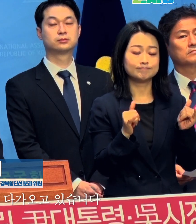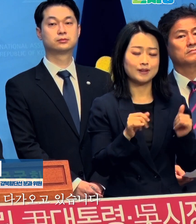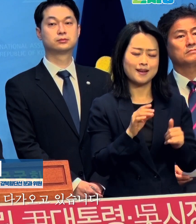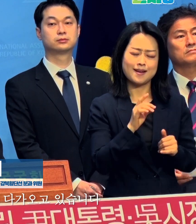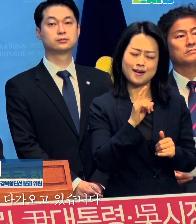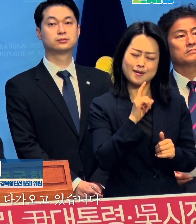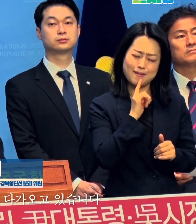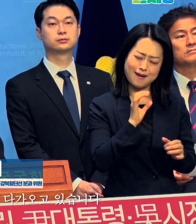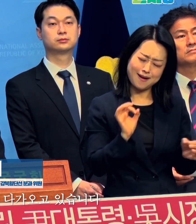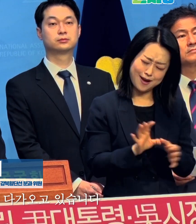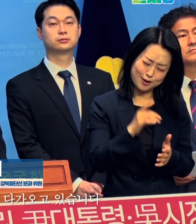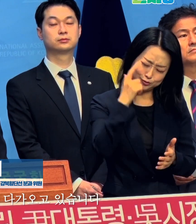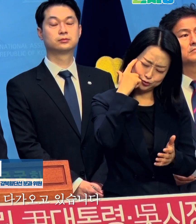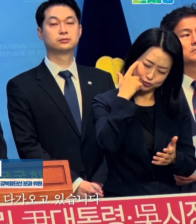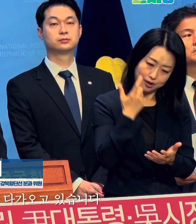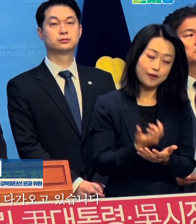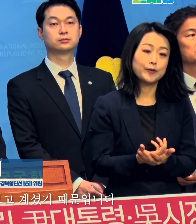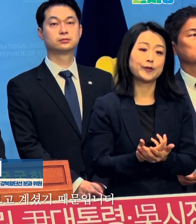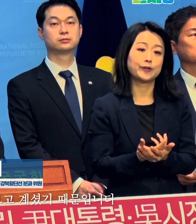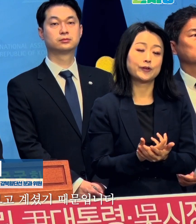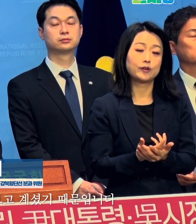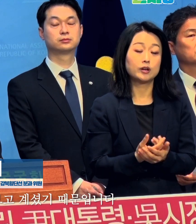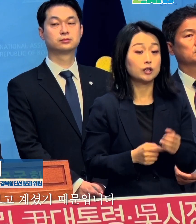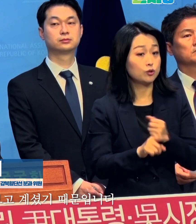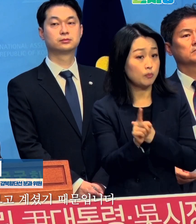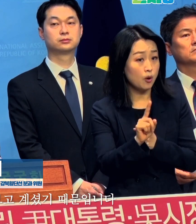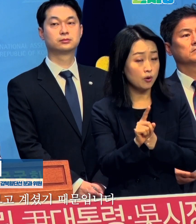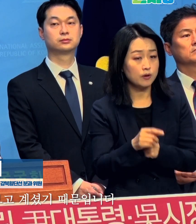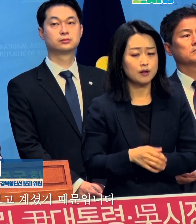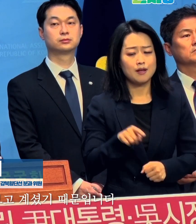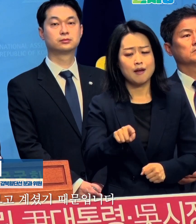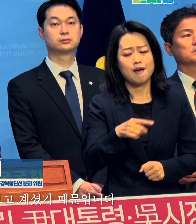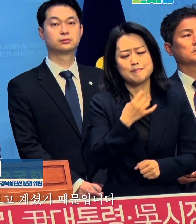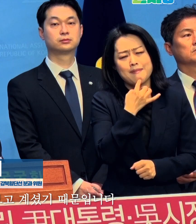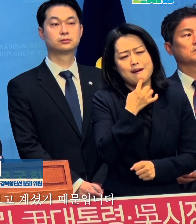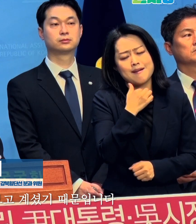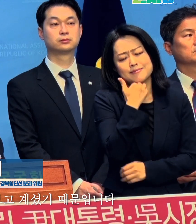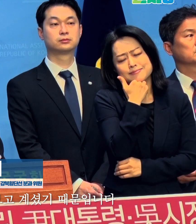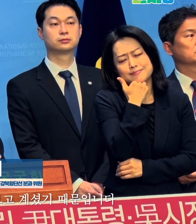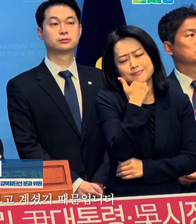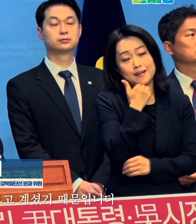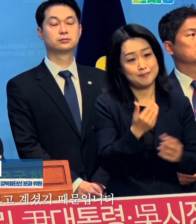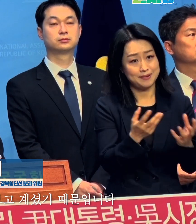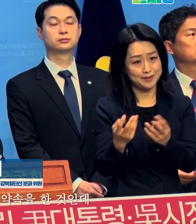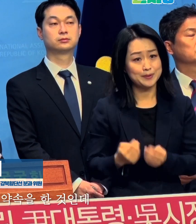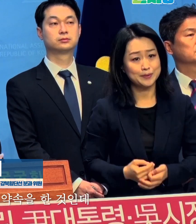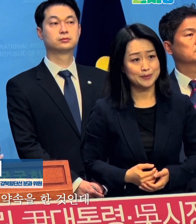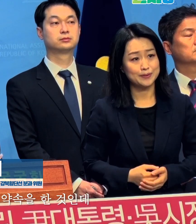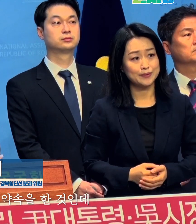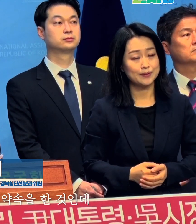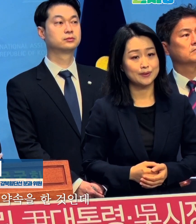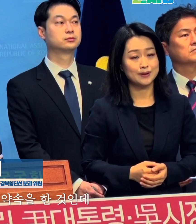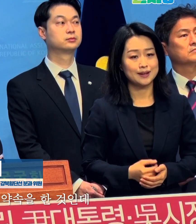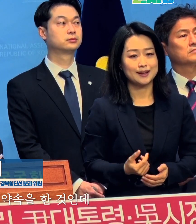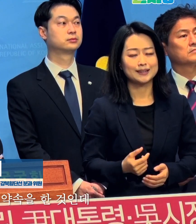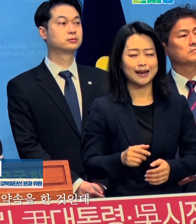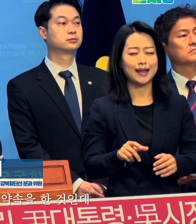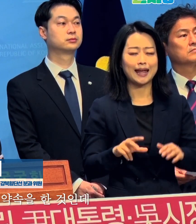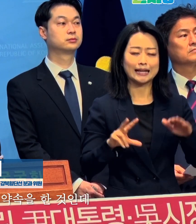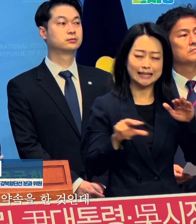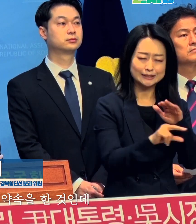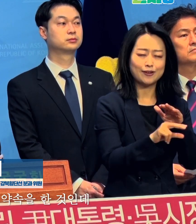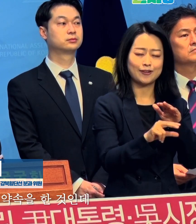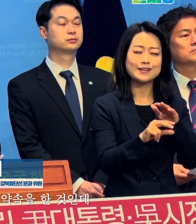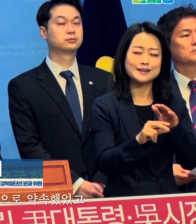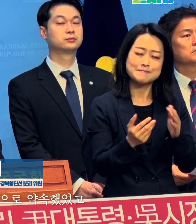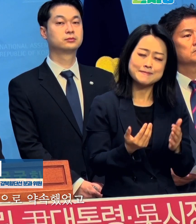미리 말할 수 없는 충격으로 다가오고 있습니다. 왜냐하면 그거 하나만을 바라보고 계셨기 때문입니다. 괜찮아지겠지, 좋아지겠지